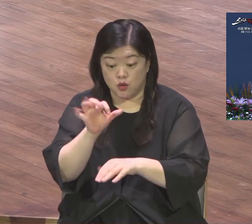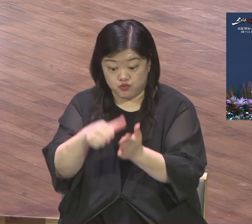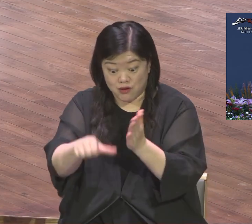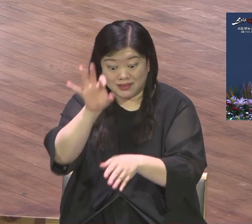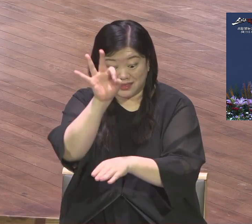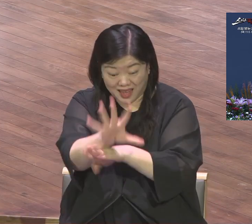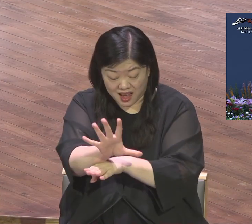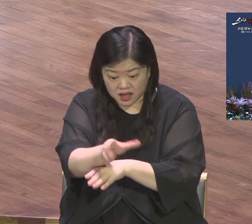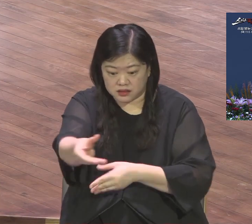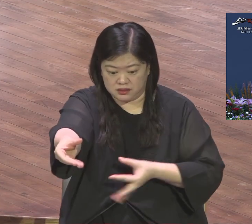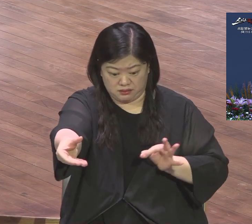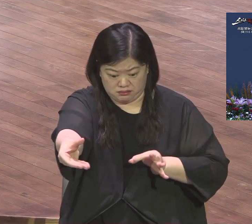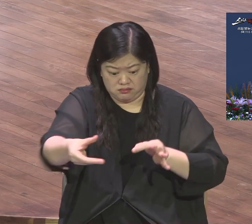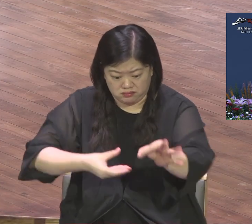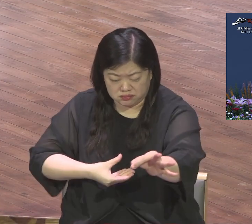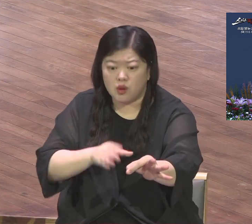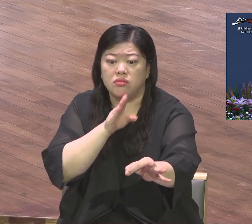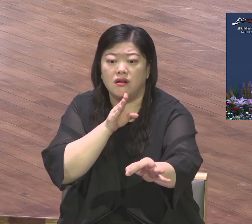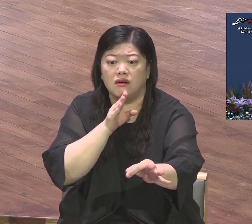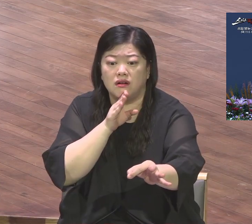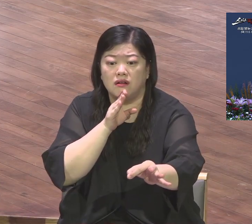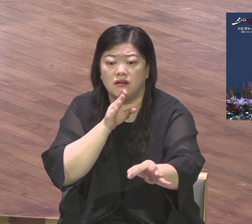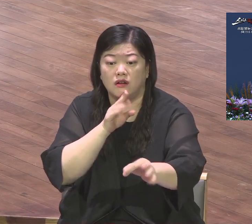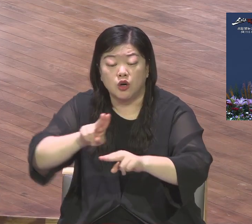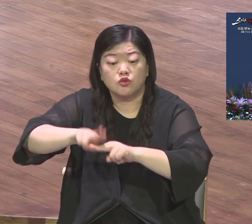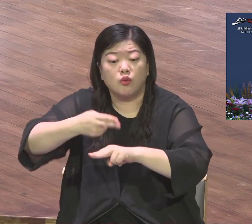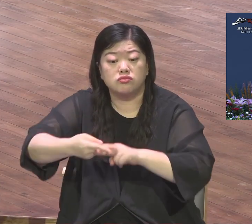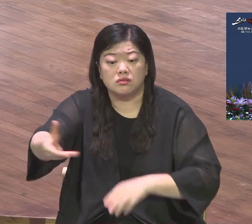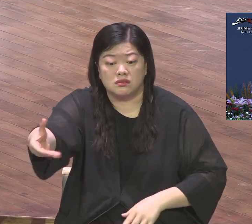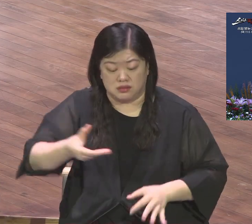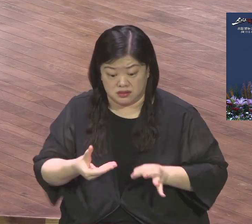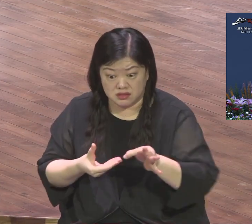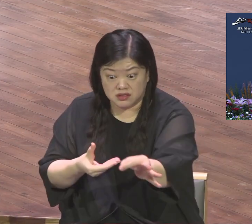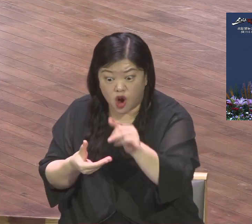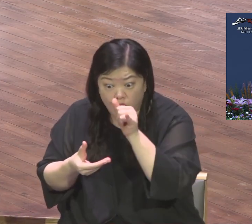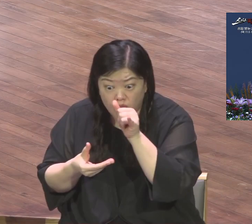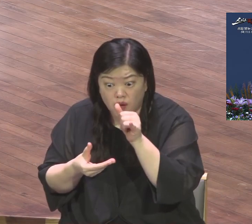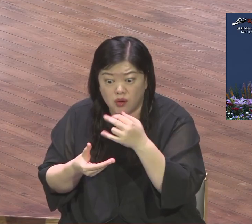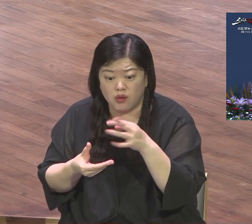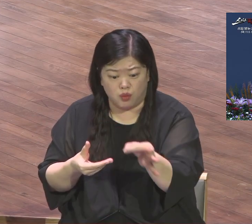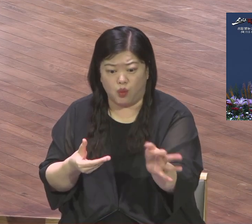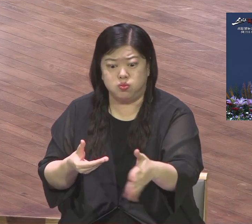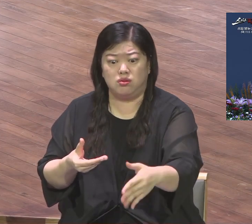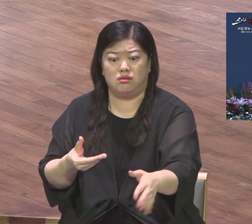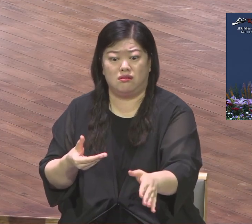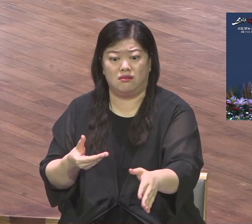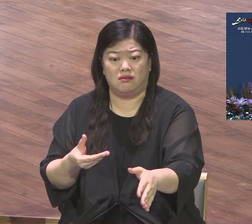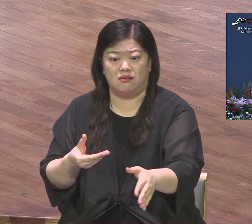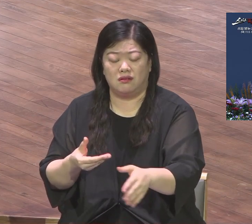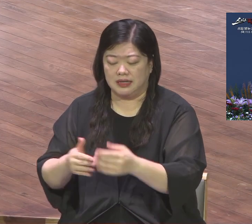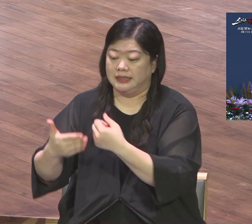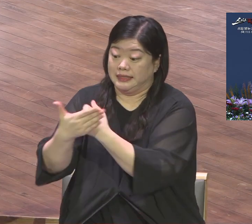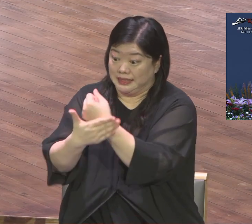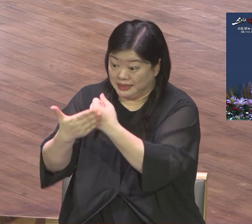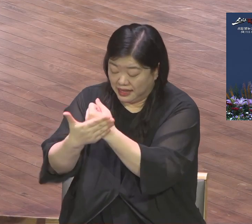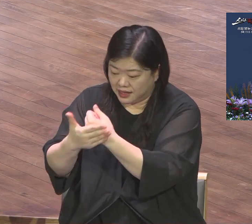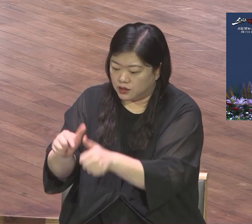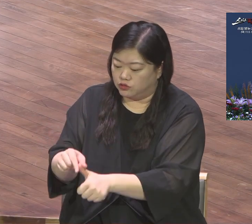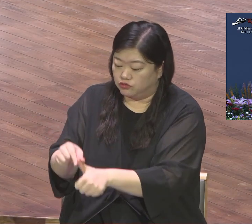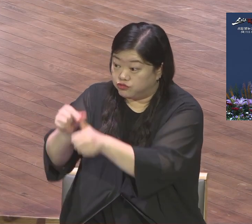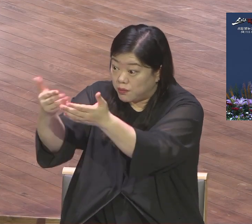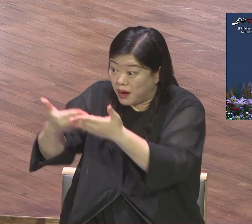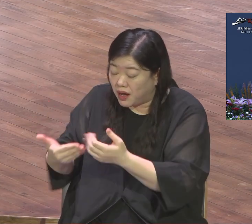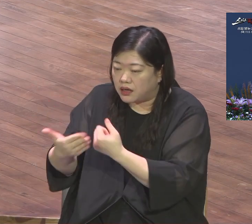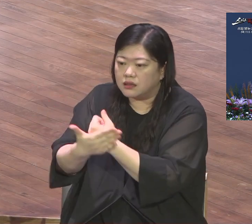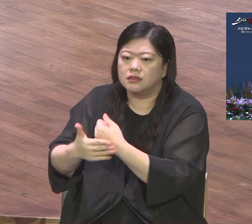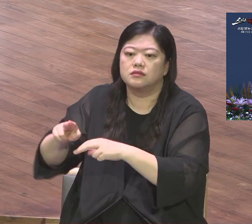받으면 끝나는 거예요. 내가 예수를 영접하고 믿으면 끝나는 거예요. 그냥 믿으면 구원받고 끝나는 거예요.